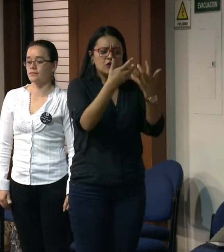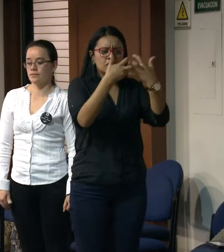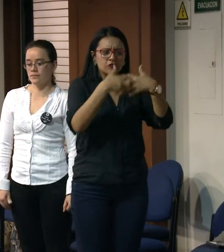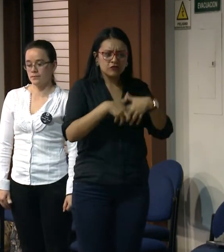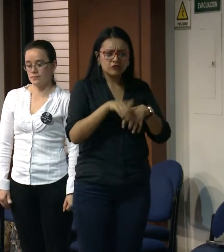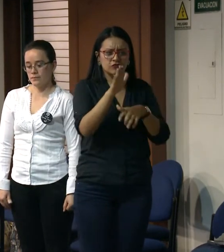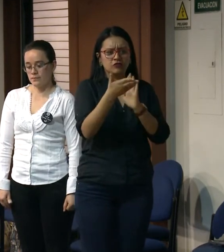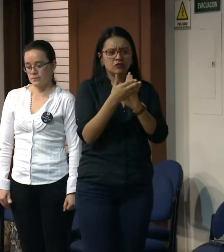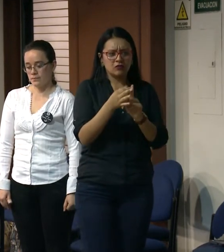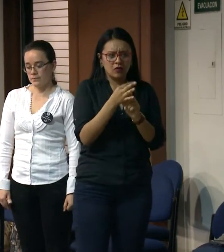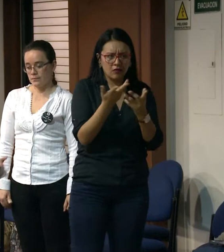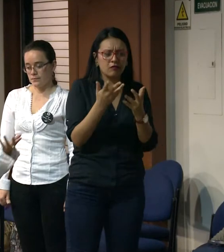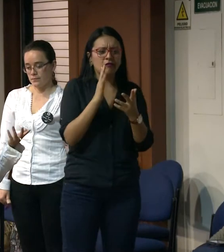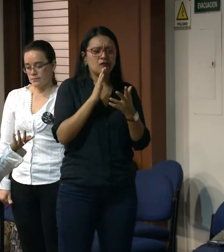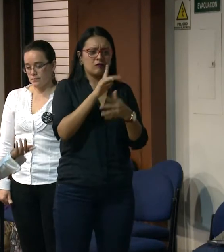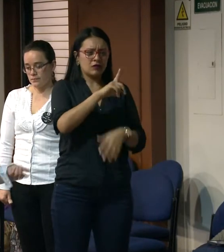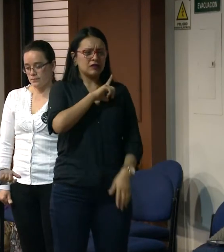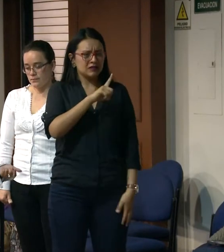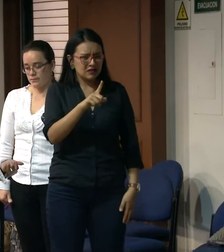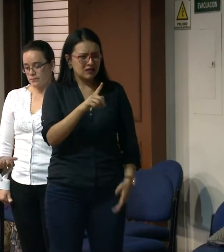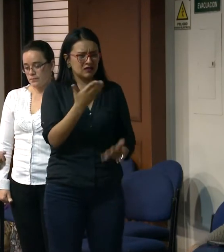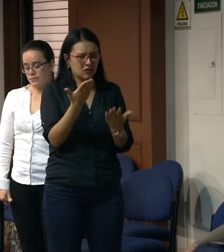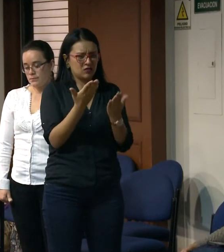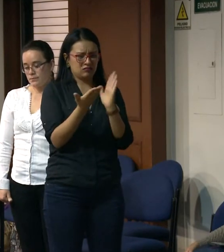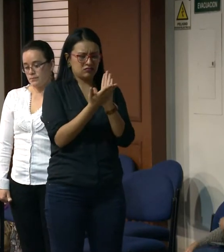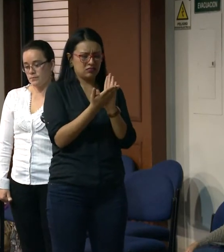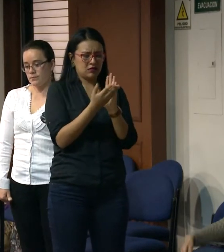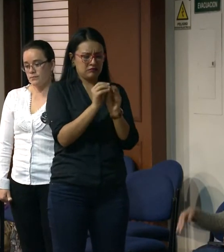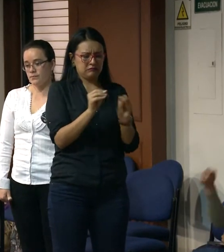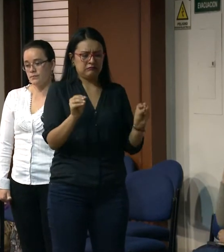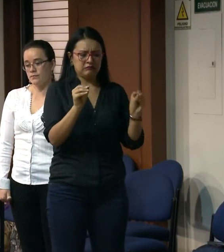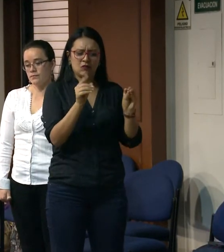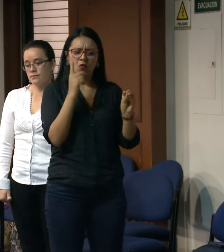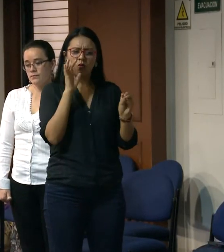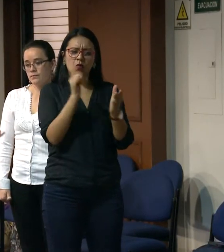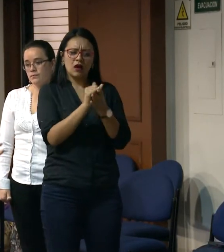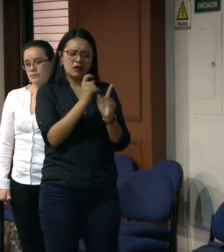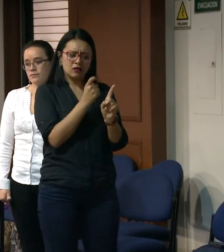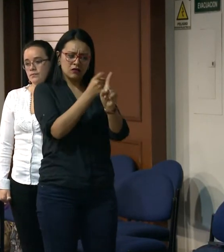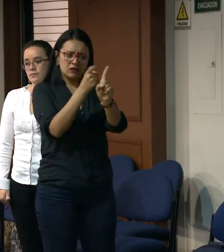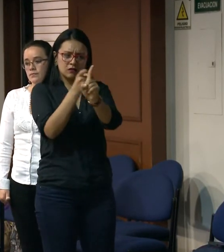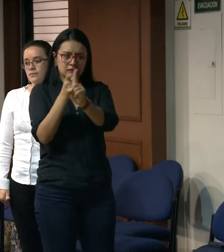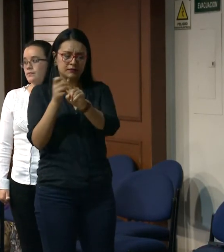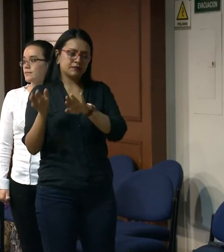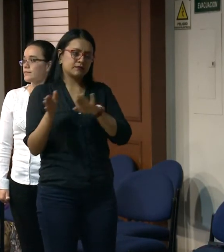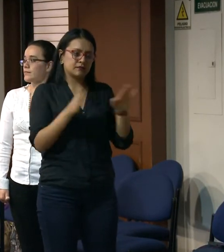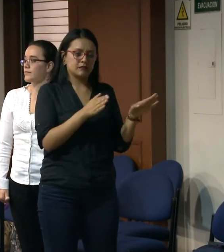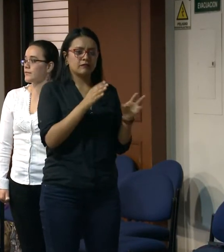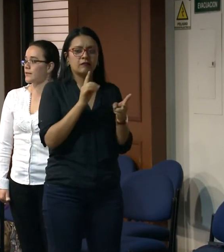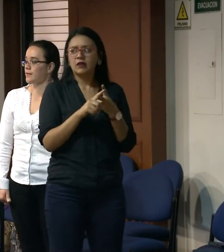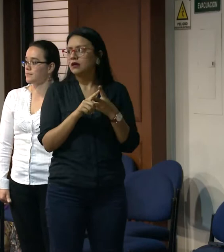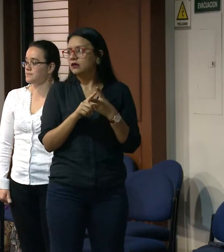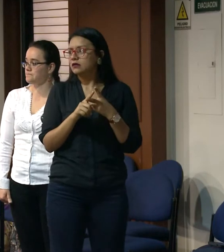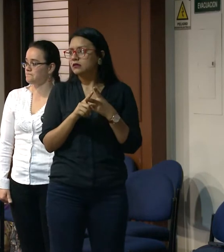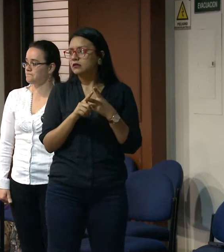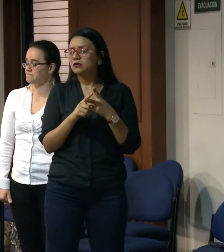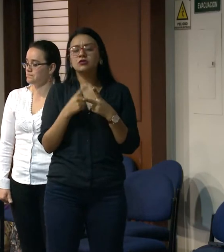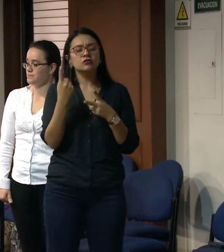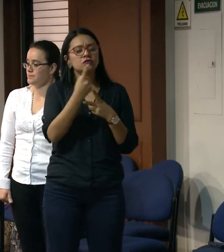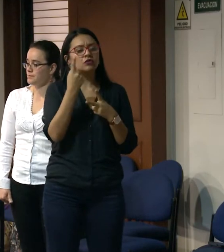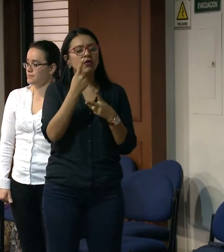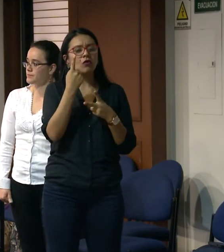de los educadores, los mediadores y los anfitriones, y también mirar por otra parte no solamente